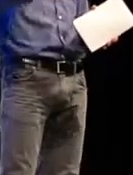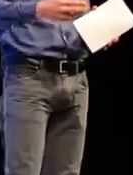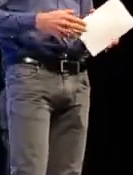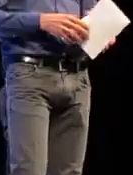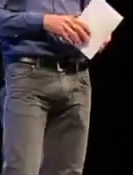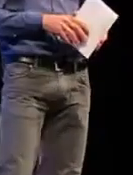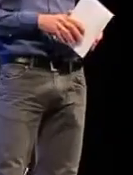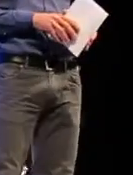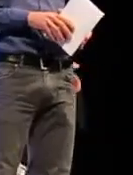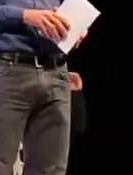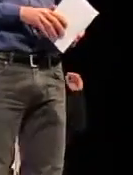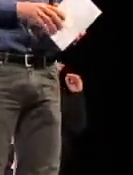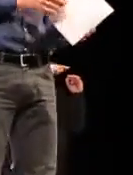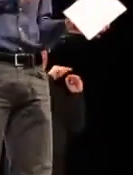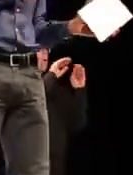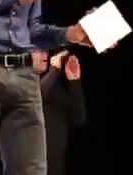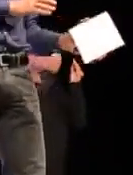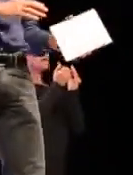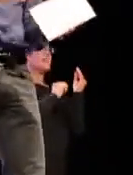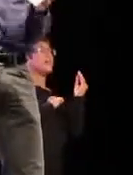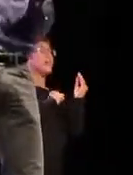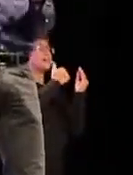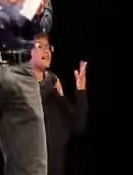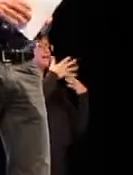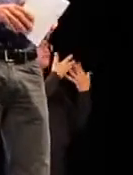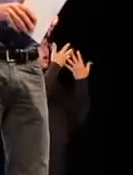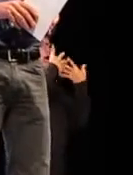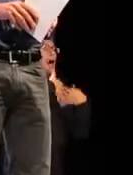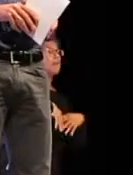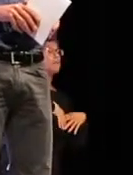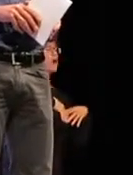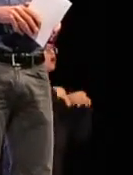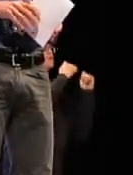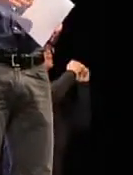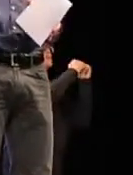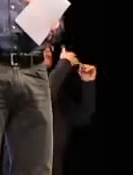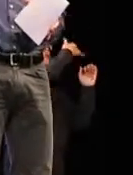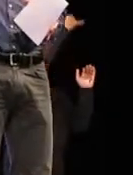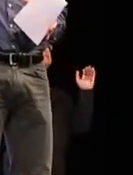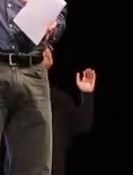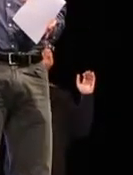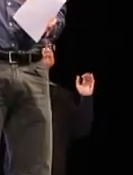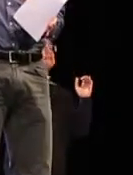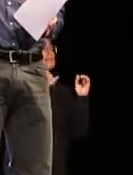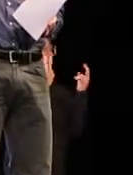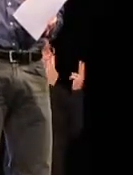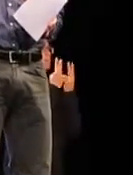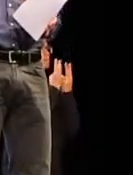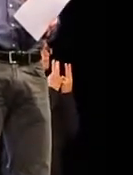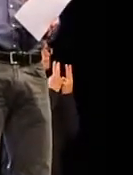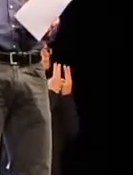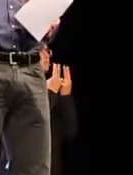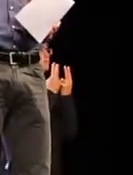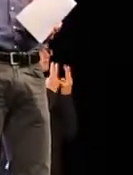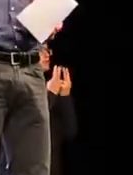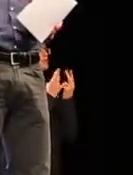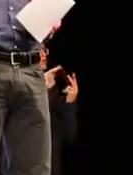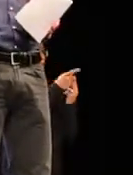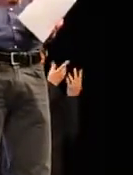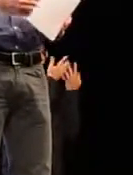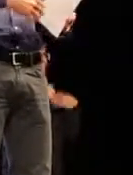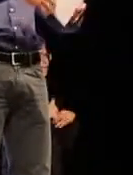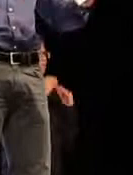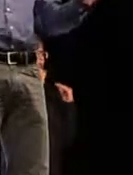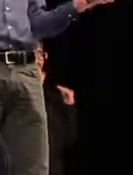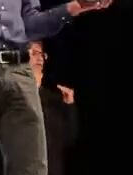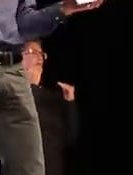återkopplingar i planeten som självförstärker uppvärmningen att hugga i Allt ifrån att is smälter och blir mörkare och själva